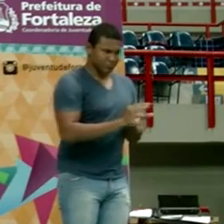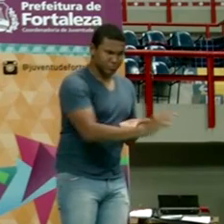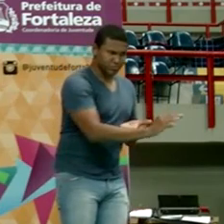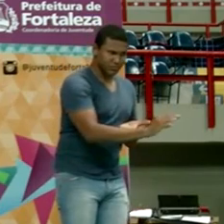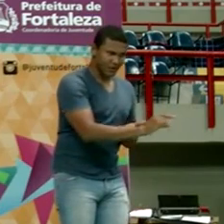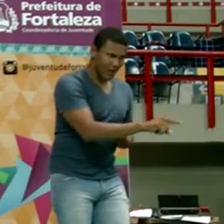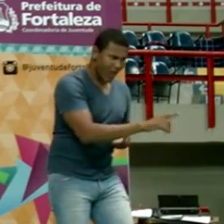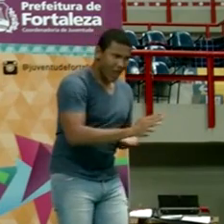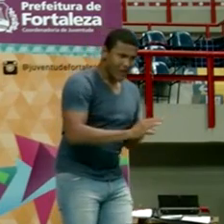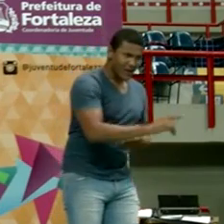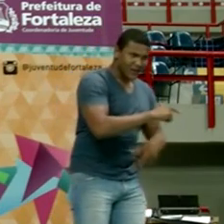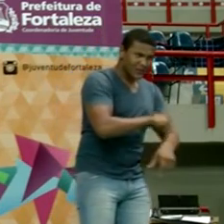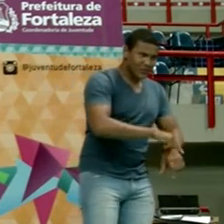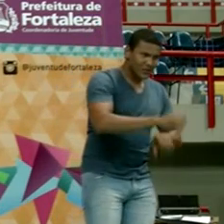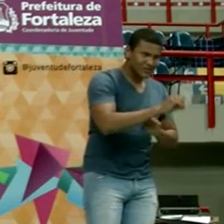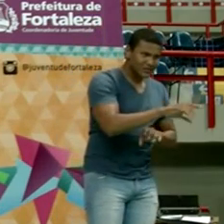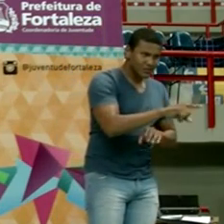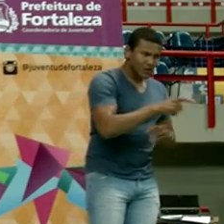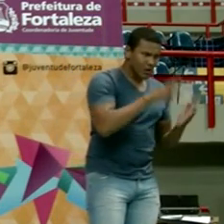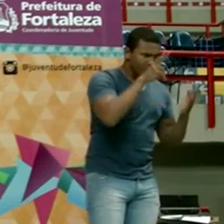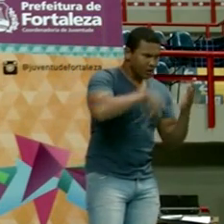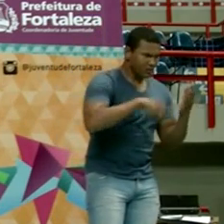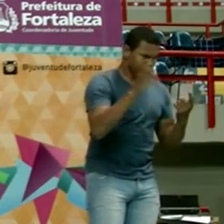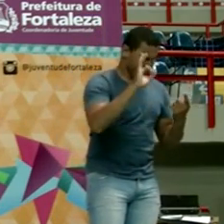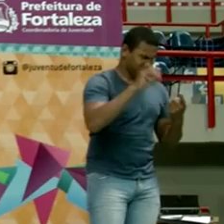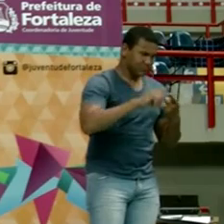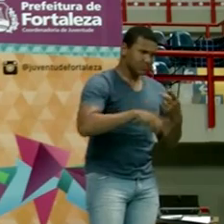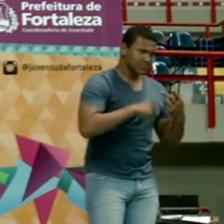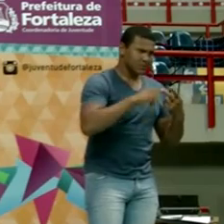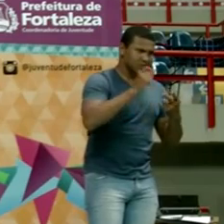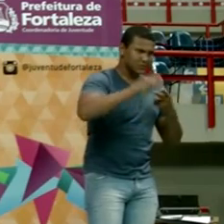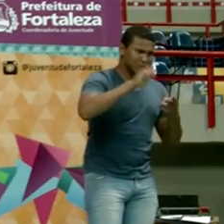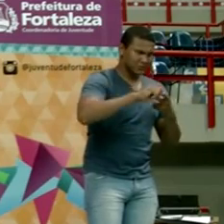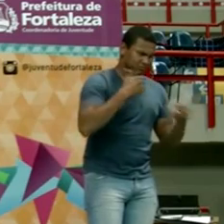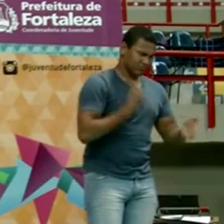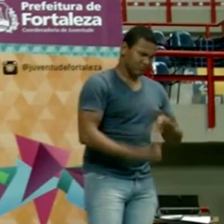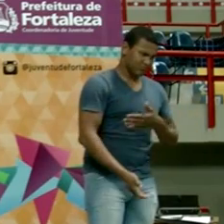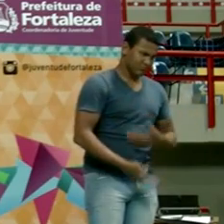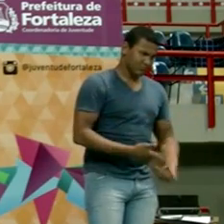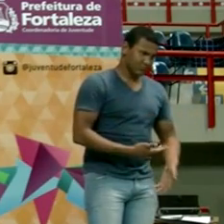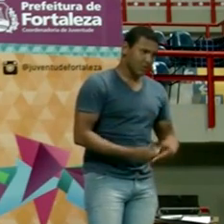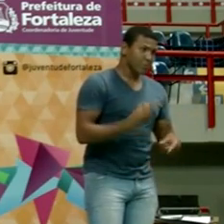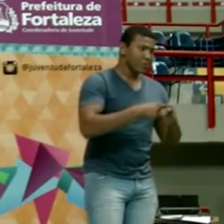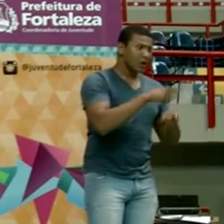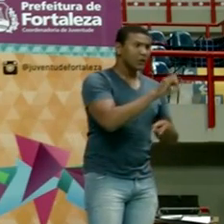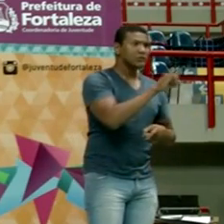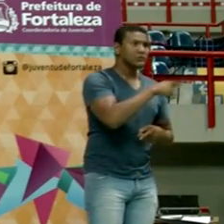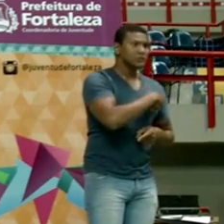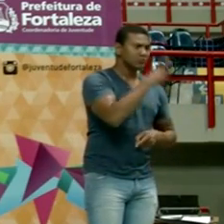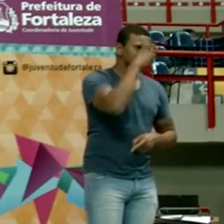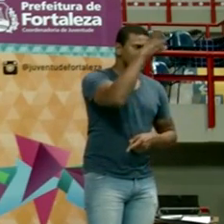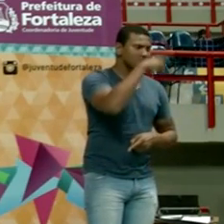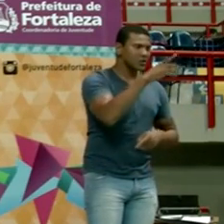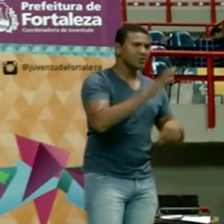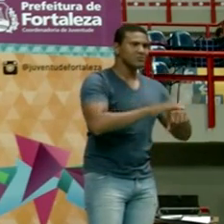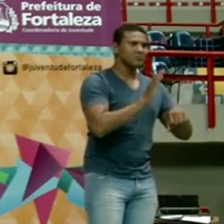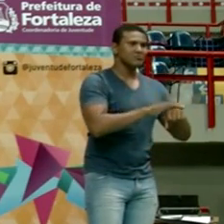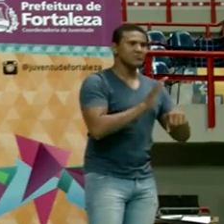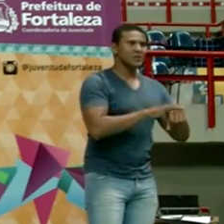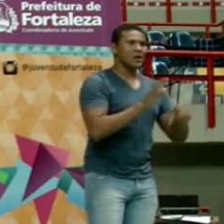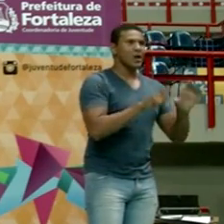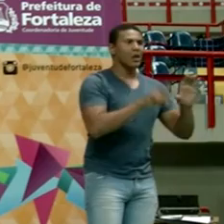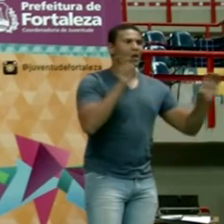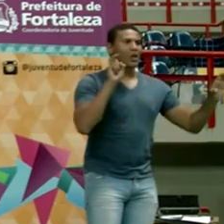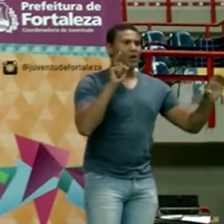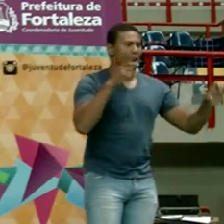o escravo. O escravo não era para ler, o escravo não era para escrever, porque ele poderia se tornar independente, ele poderia